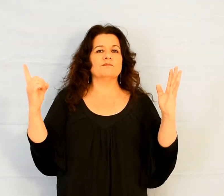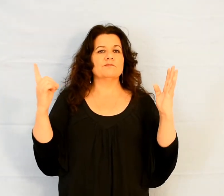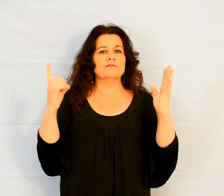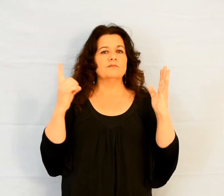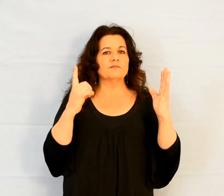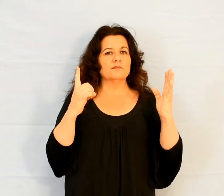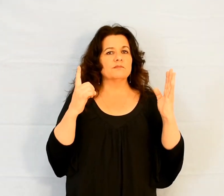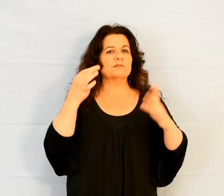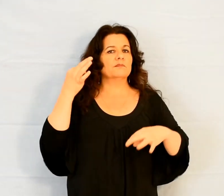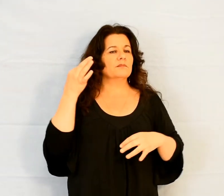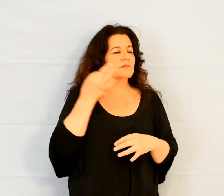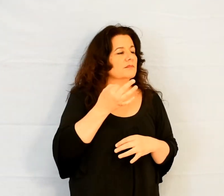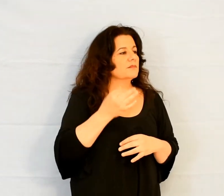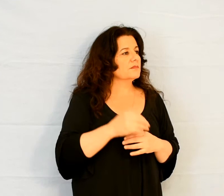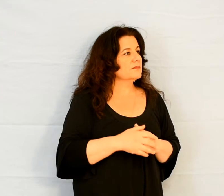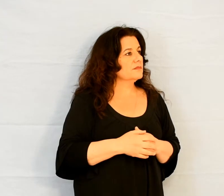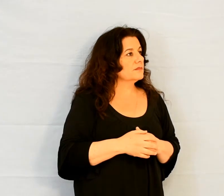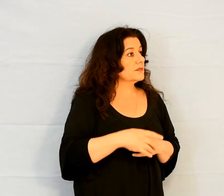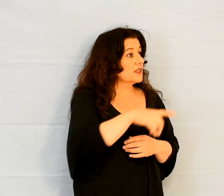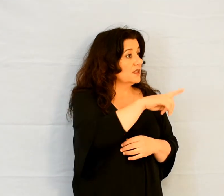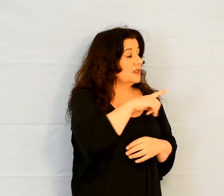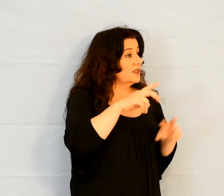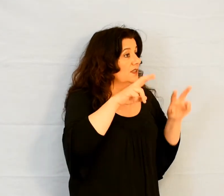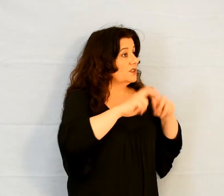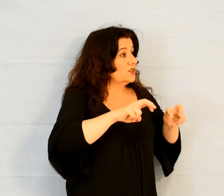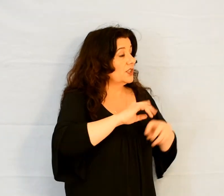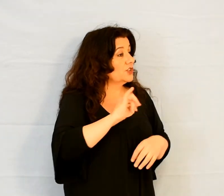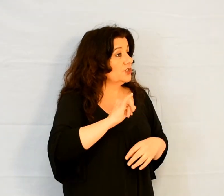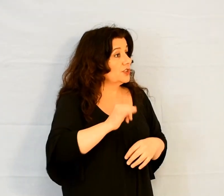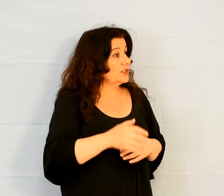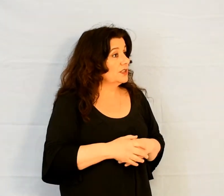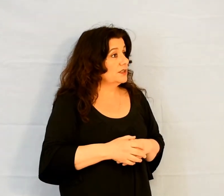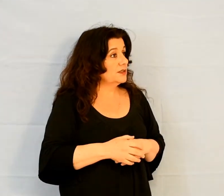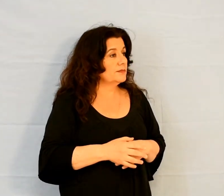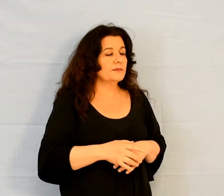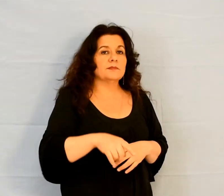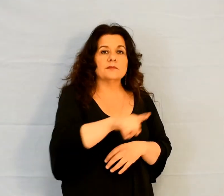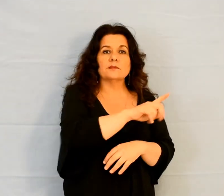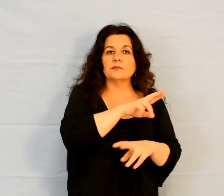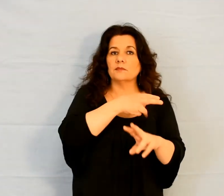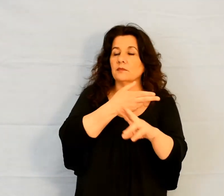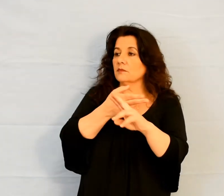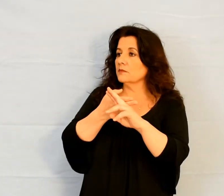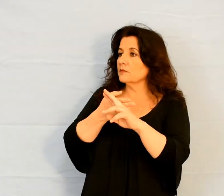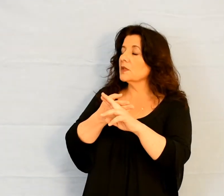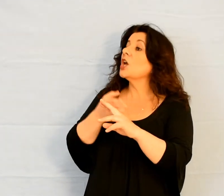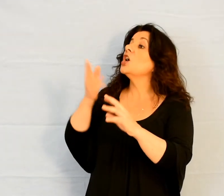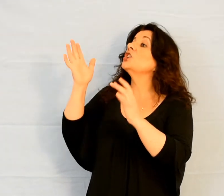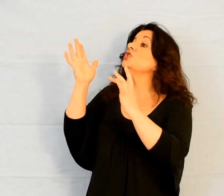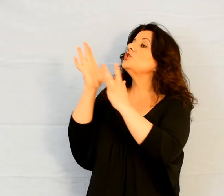« Qui cherchez-vous ? » Ils lui répondirent : « Jésus, le Nazaréen. »